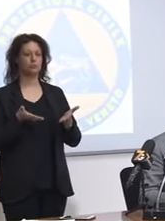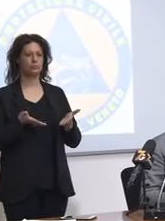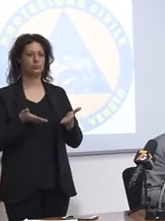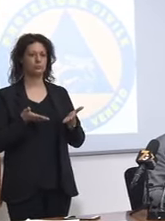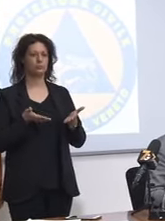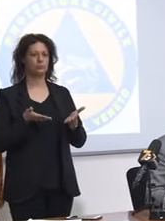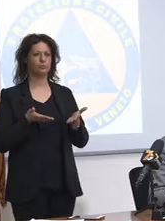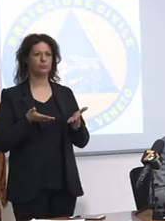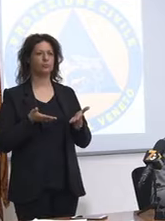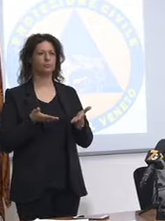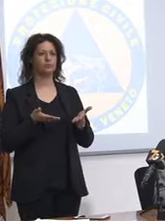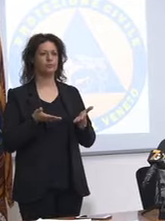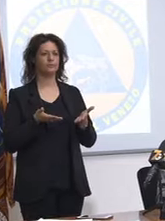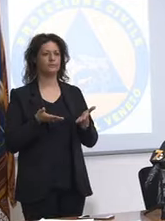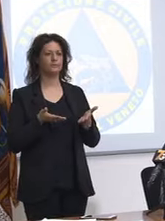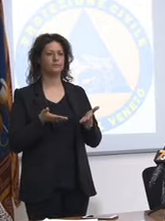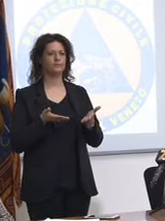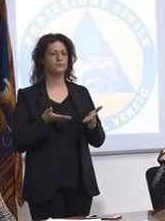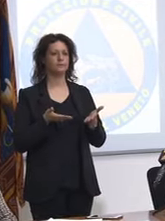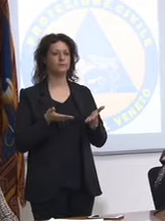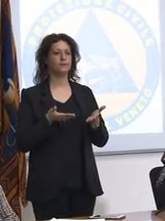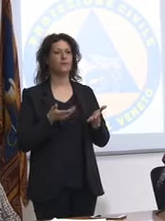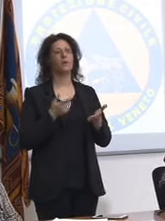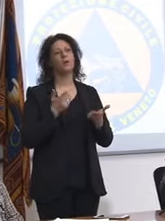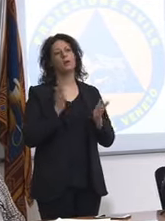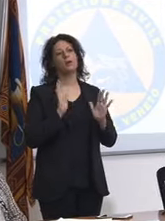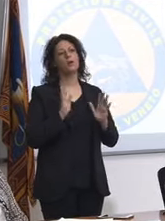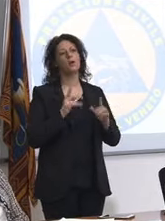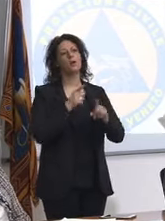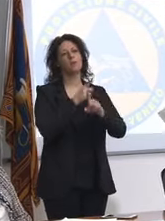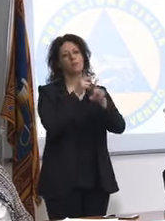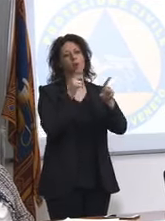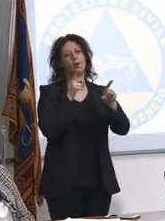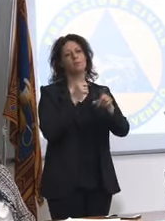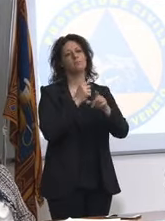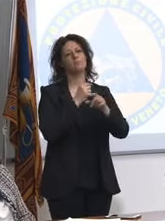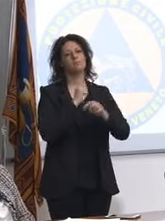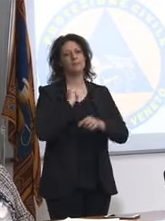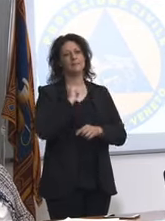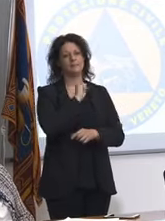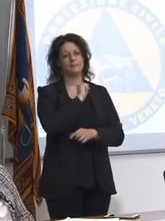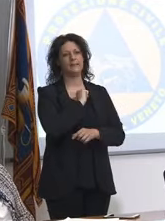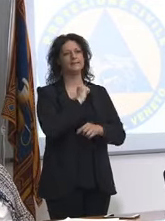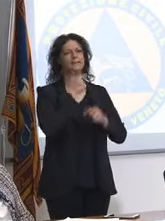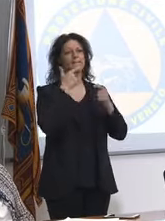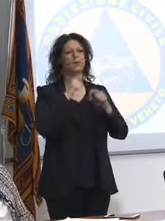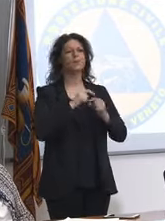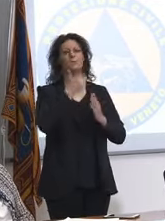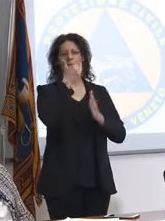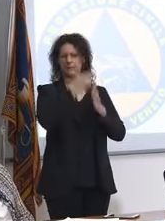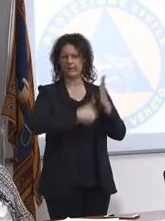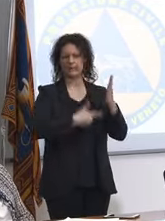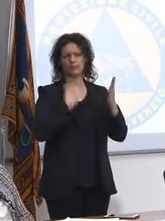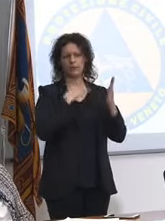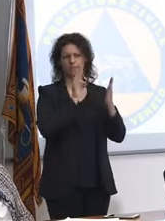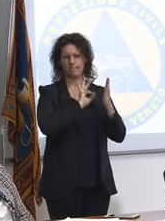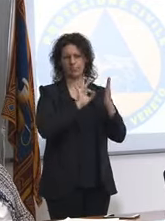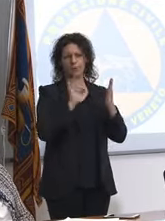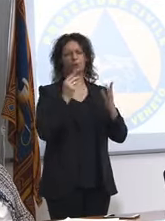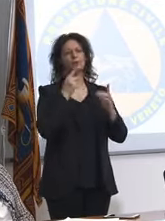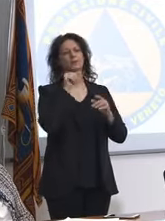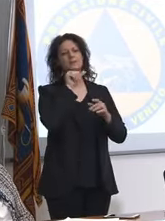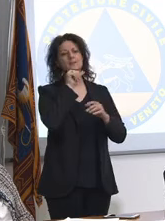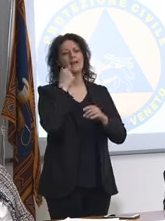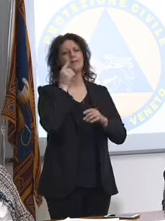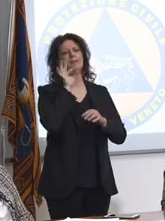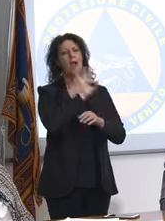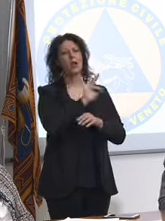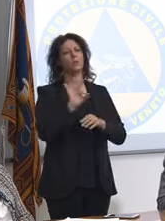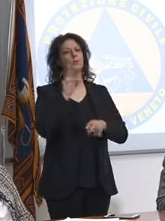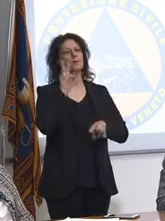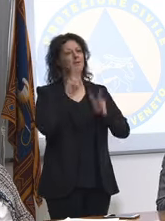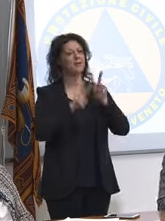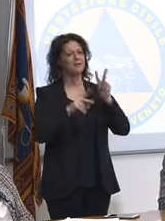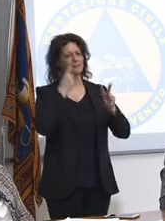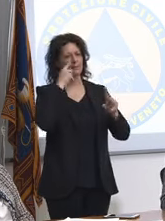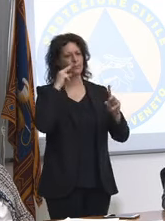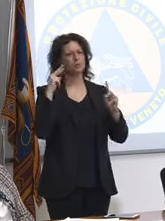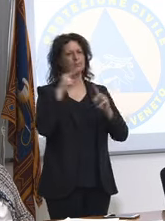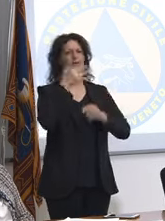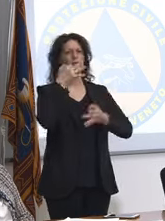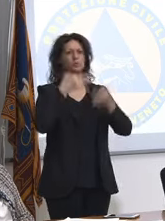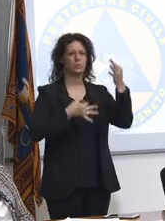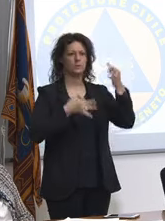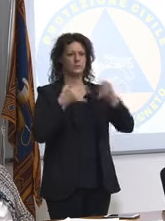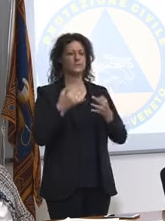do firma, poi dovete avere pazienza, cioè il testo ce l'abbiamo già, stiamo facendo un paio di verifiche giuridiche, e do firma a